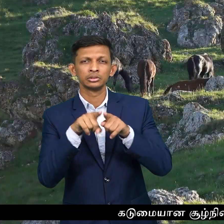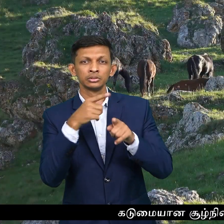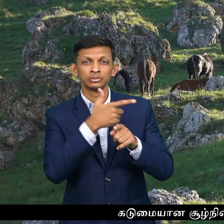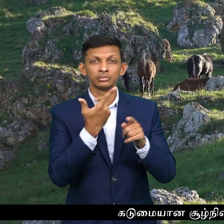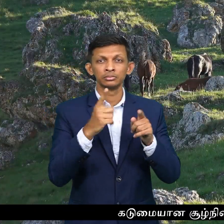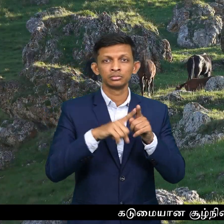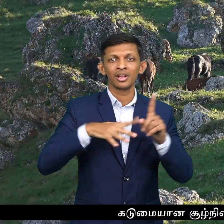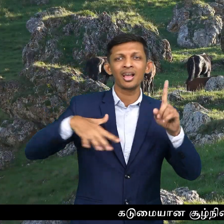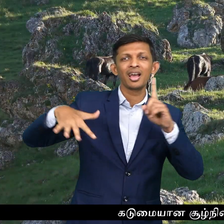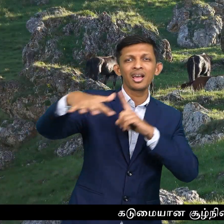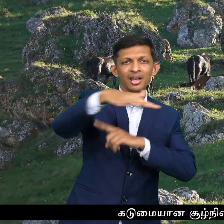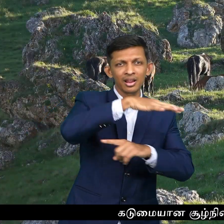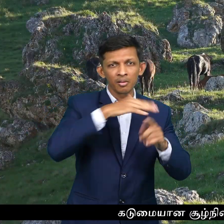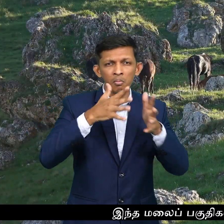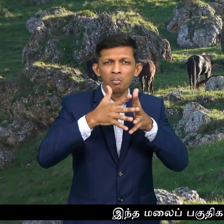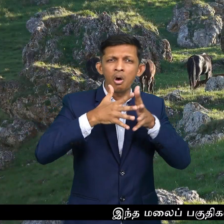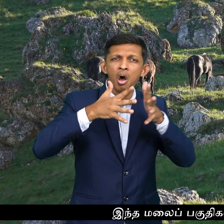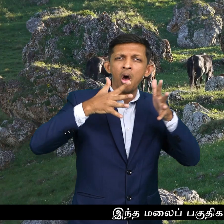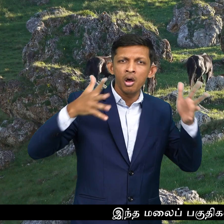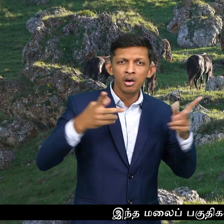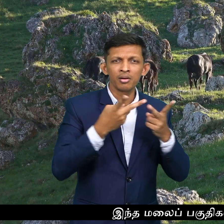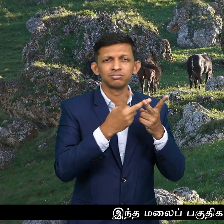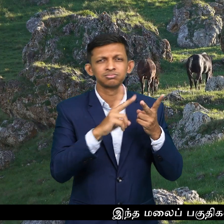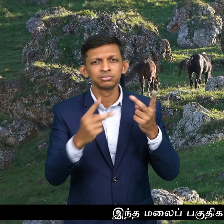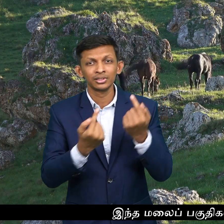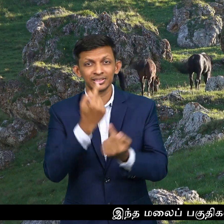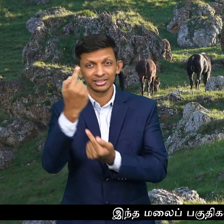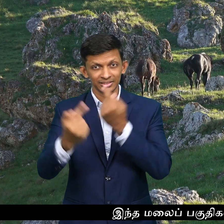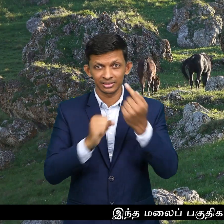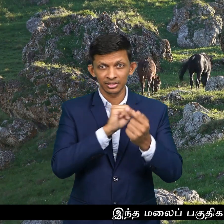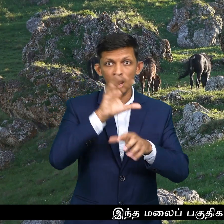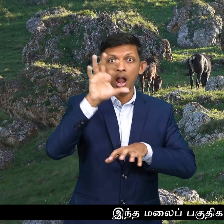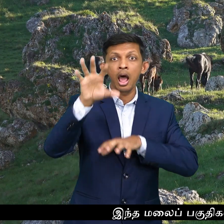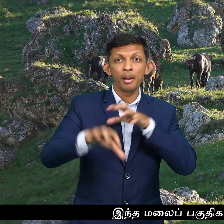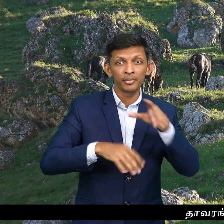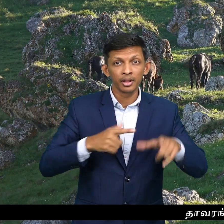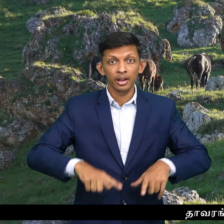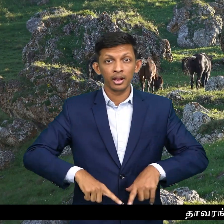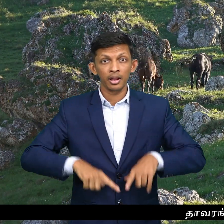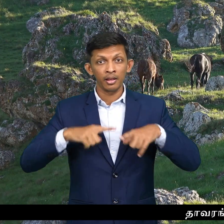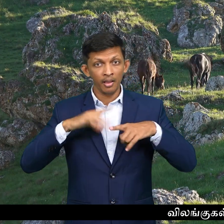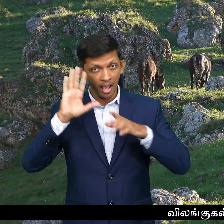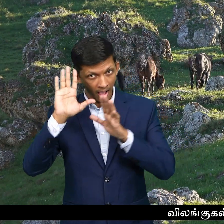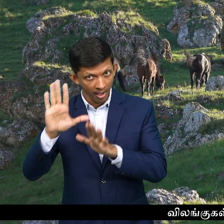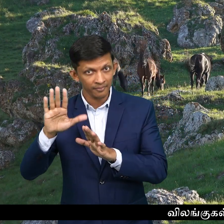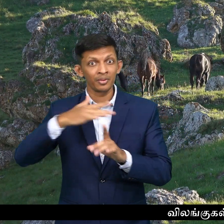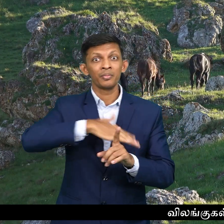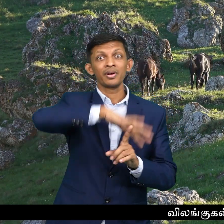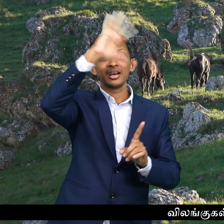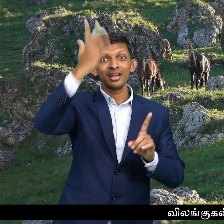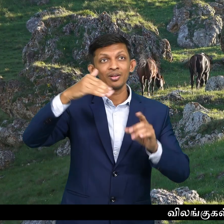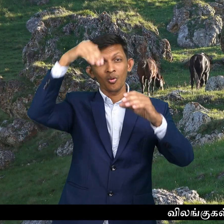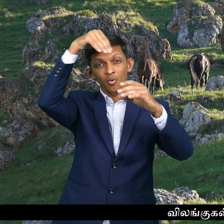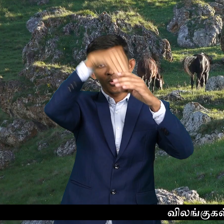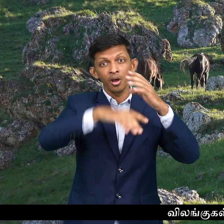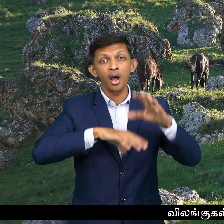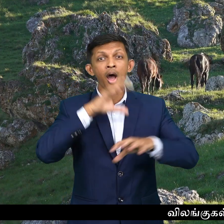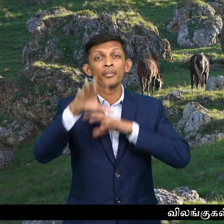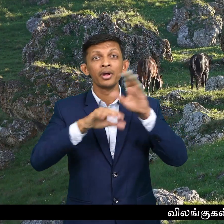கடுமையான சூழ்நிலைகள் இருந்தபோதிலும் இந்த மலைப்பகுதிகளில் பல்வேறு வகையான தாவரங்கள் மற்றும் விலங்குகள்